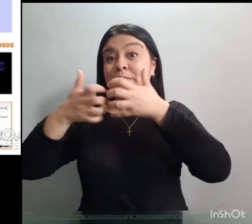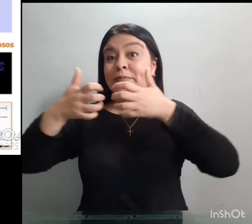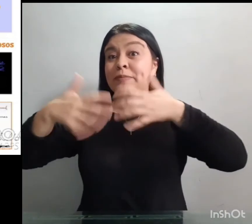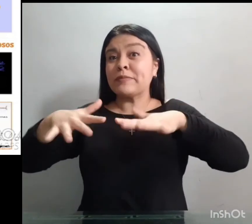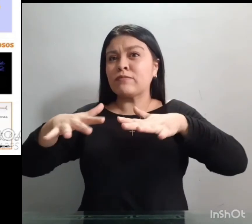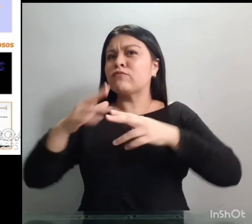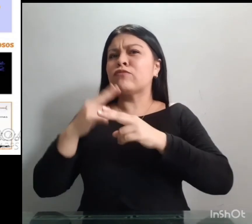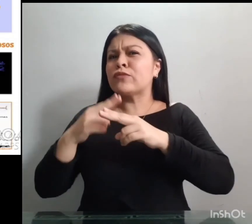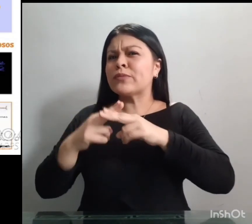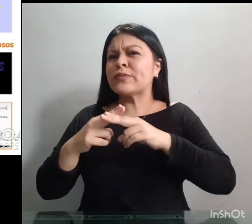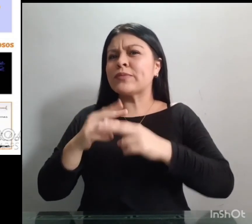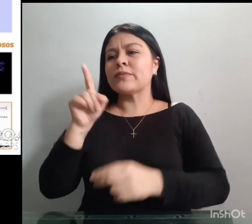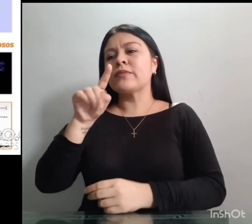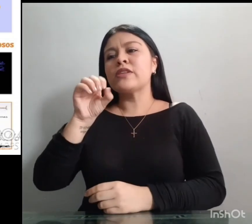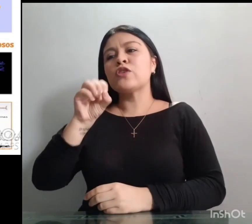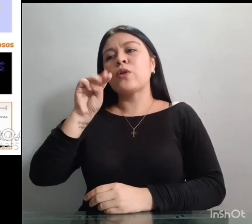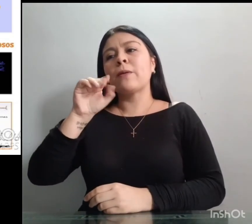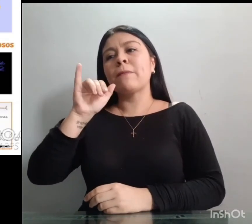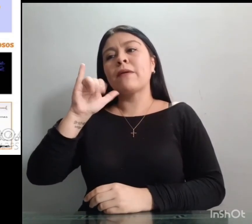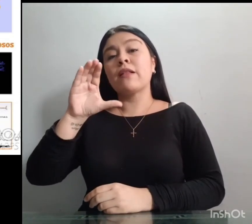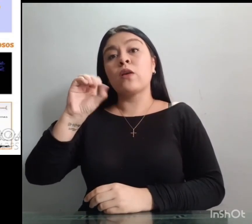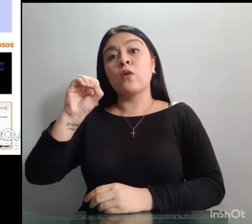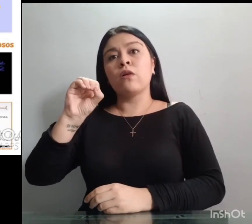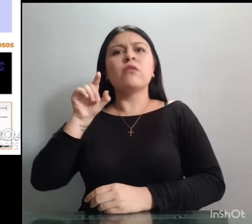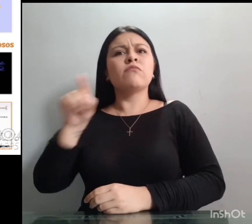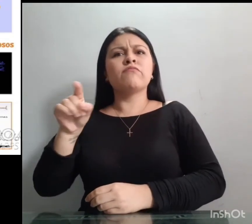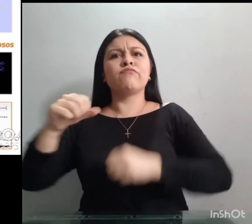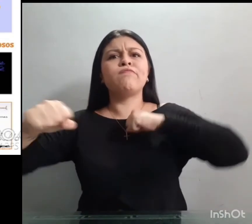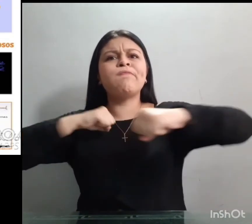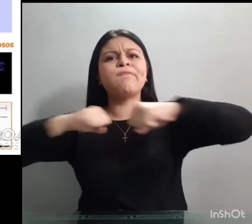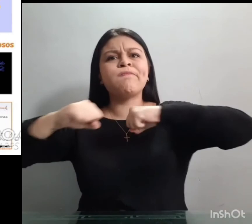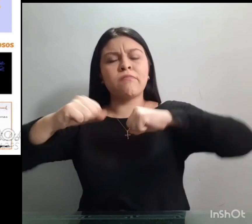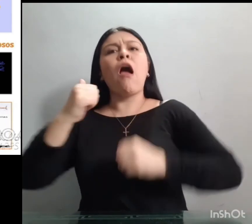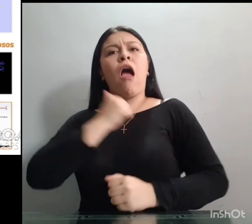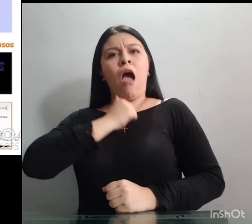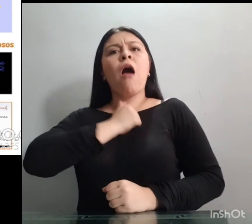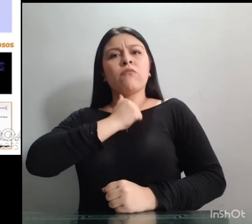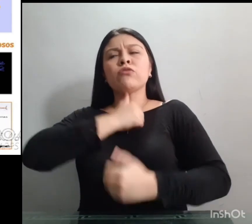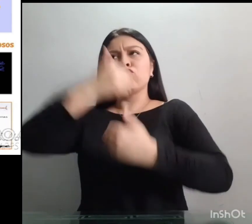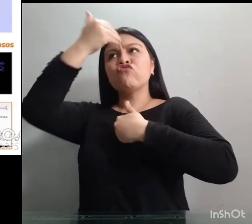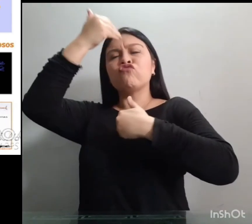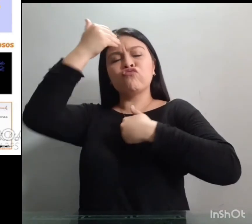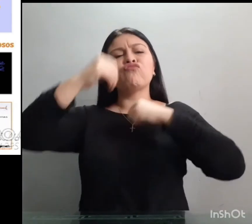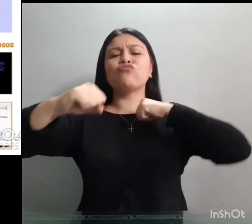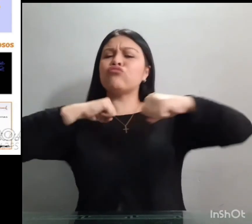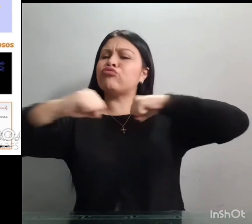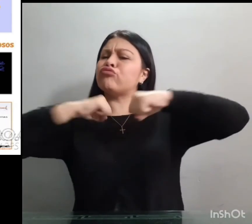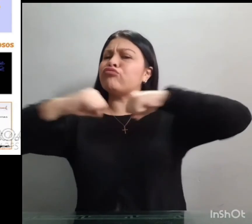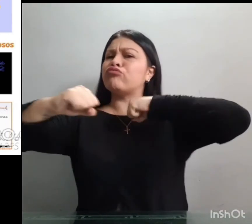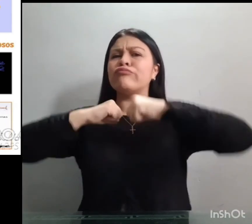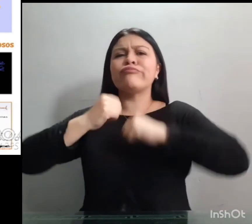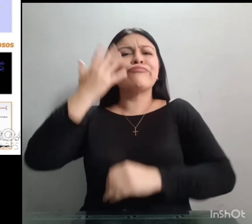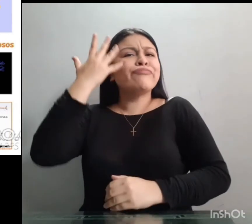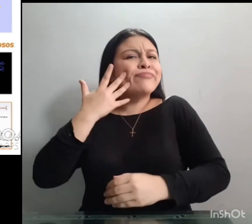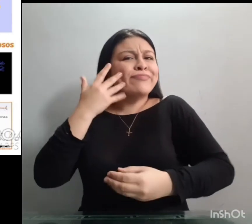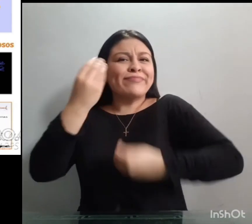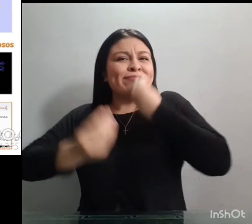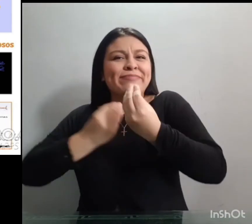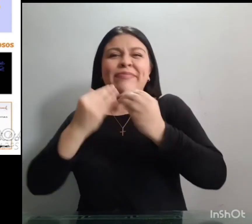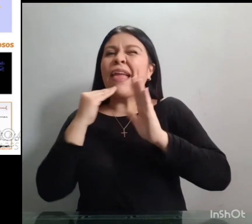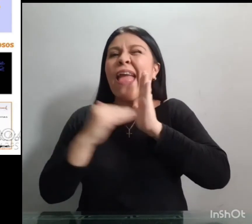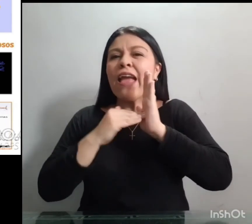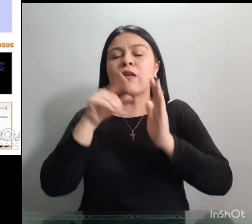somático, que se encarga de los movimientos o acciones voluntarias que realizamos a diario. Por